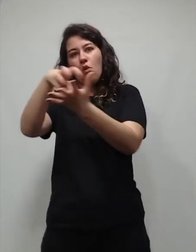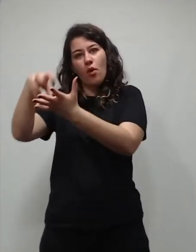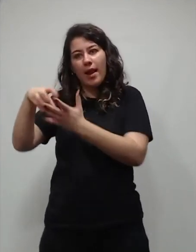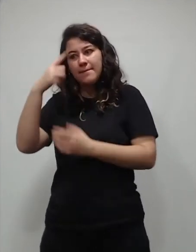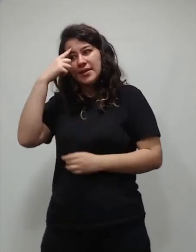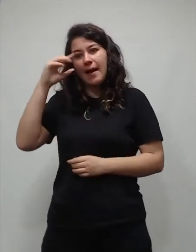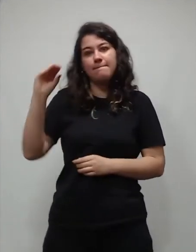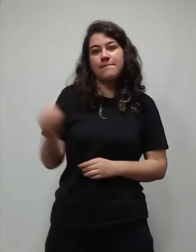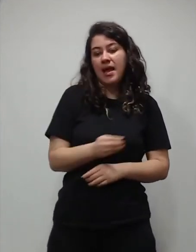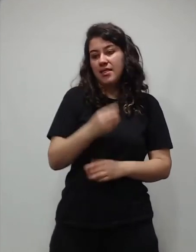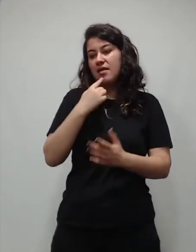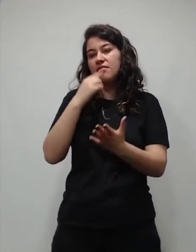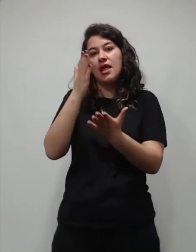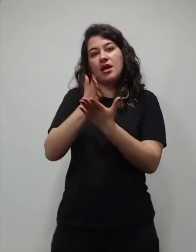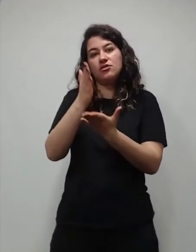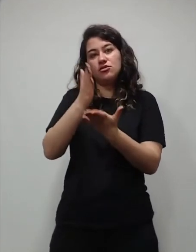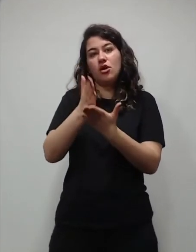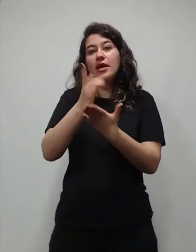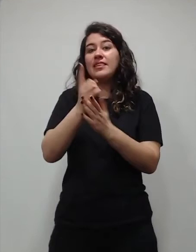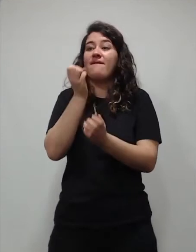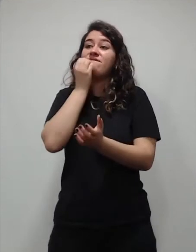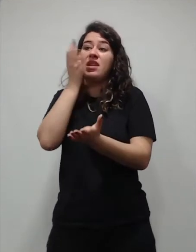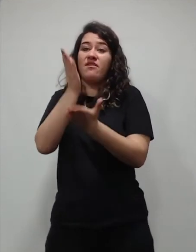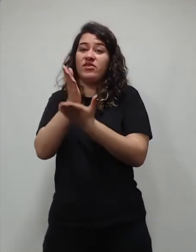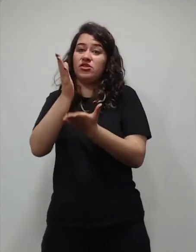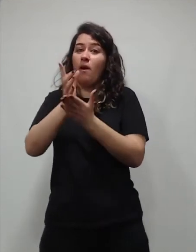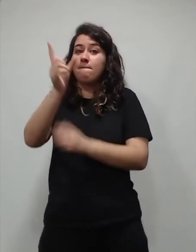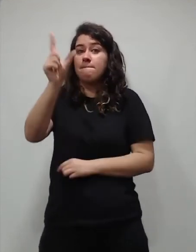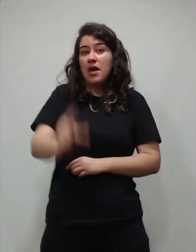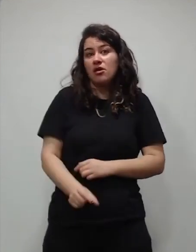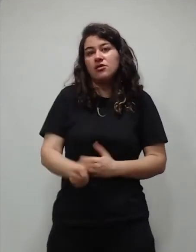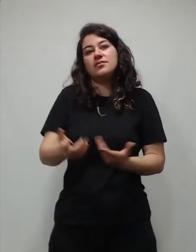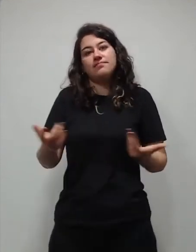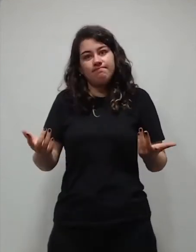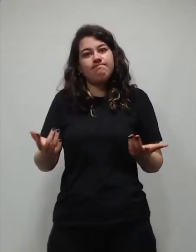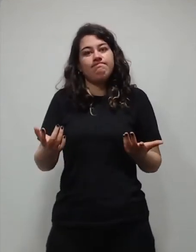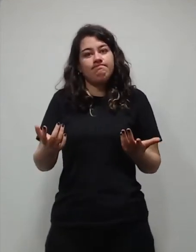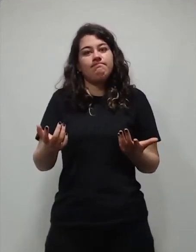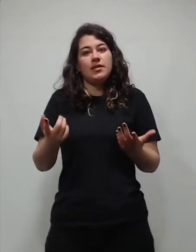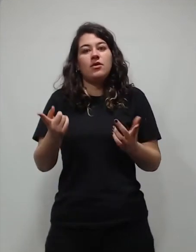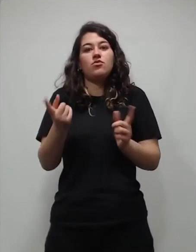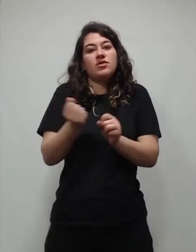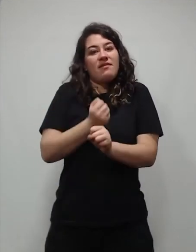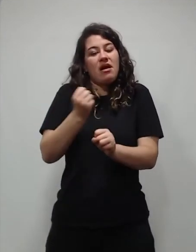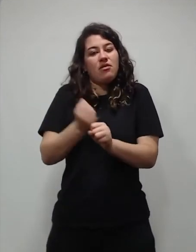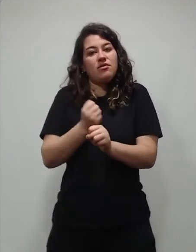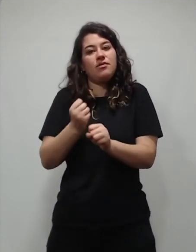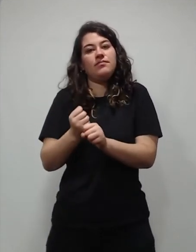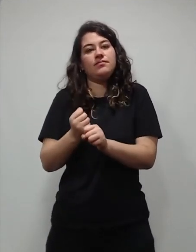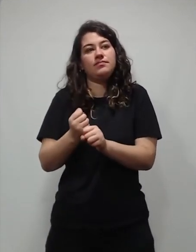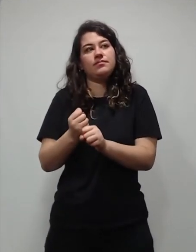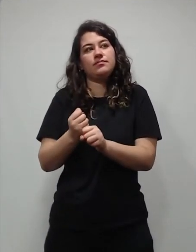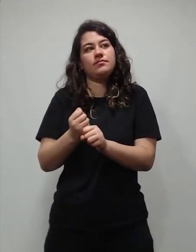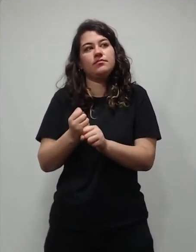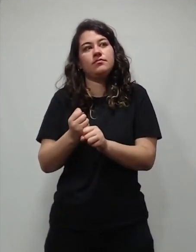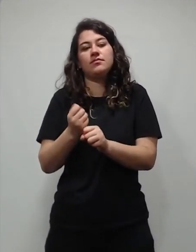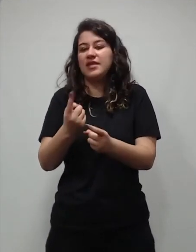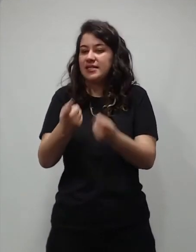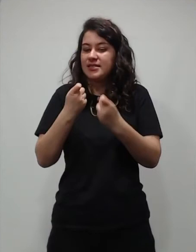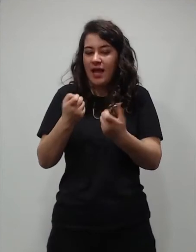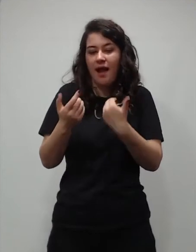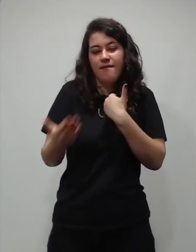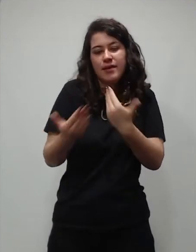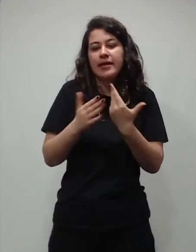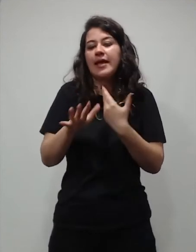significar pérdida de derechos y de beneficios. Entonces todo esto implica que hay que hacer un trabajo de diálogo y